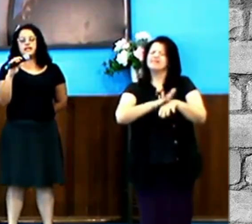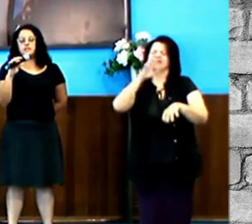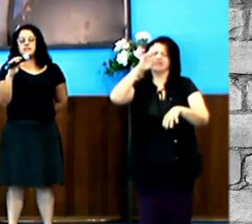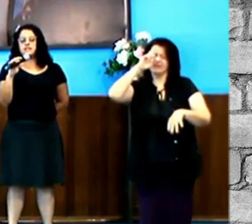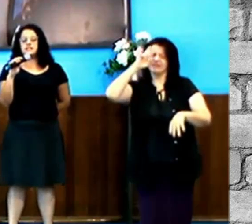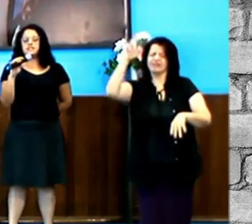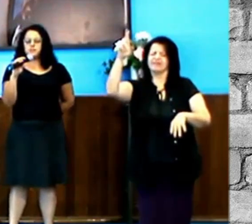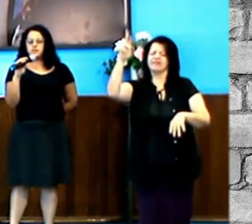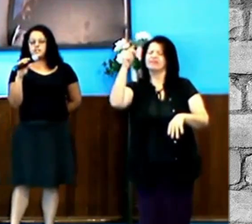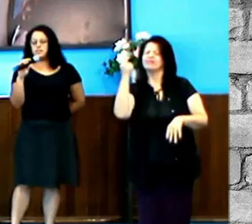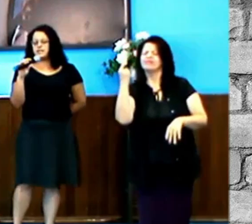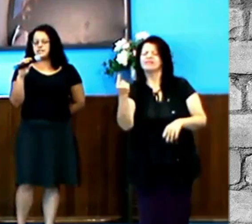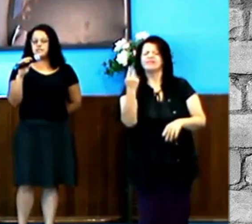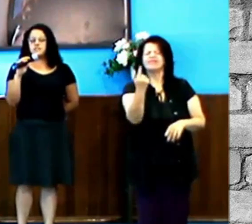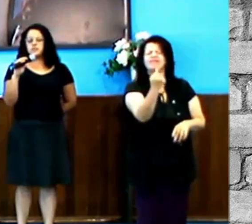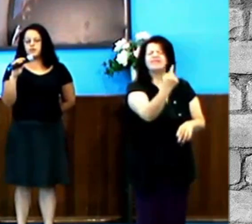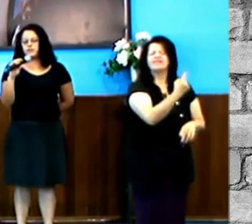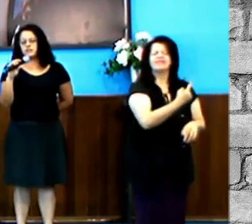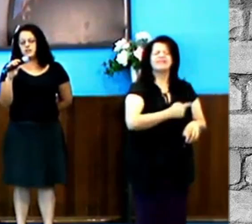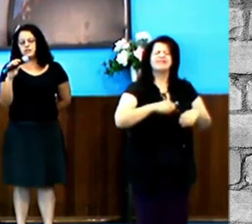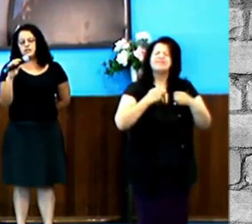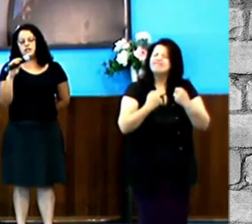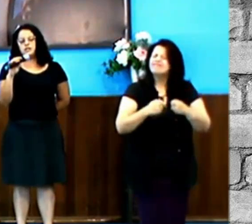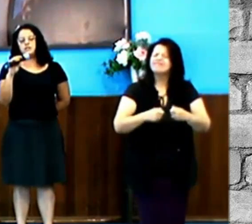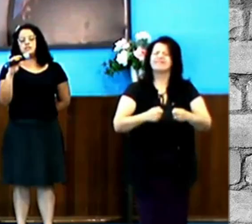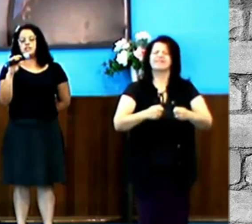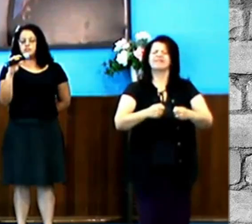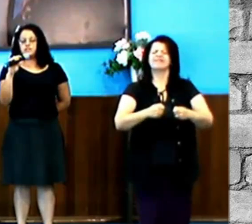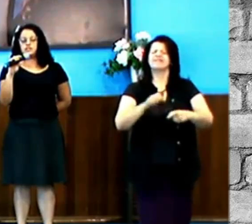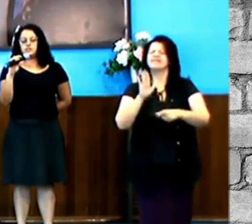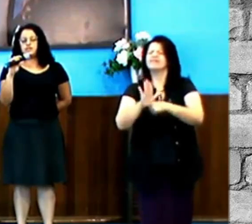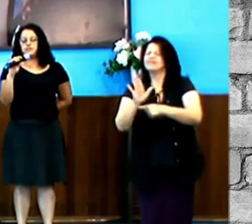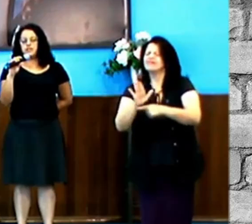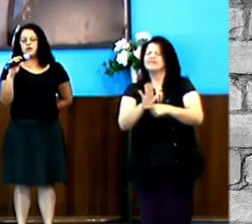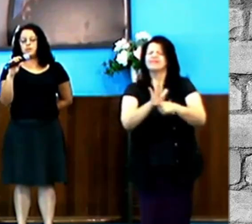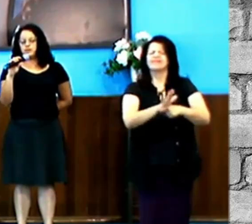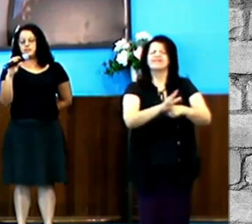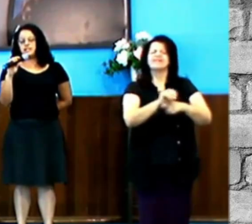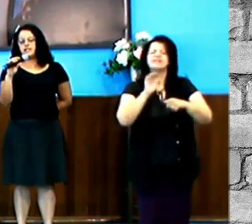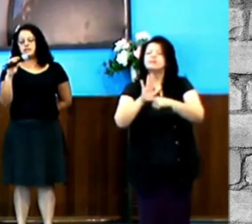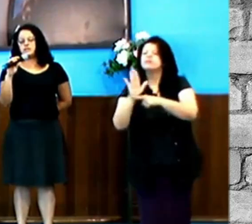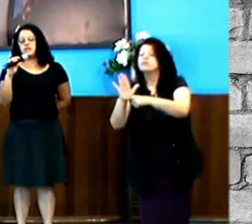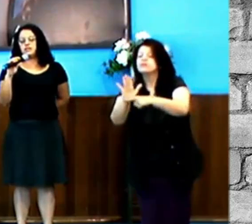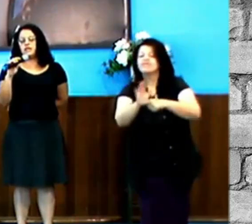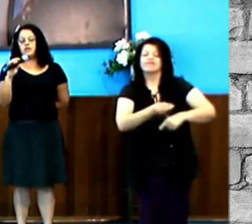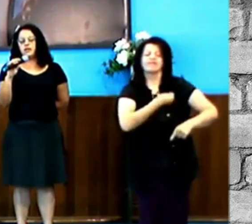irmãos e a cada um dessas pessoas que precisam nesse momento, Senhor. Nos ajude a viver o amor verdadeiro que o Senhor tem colocado